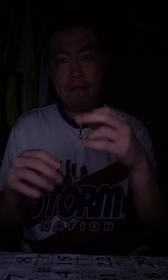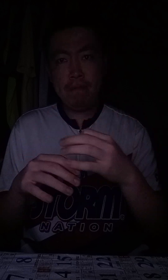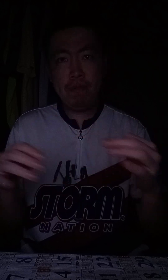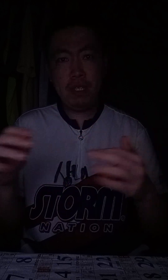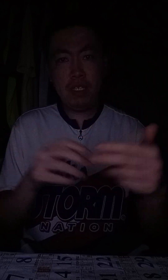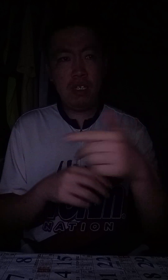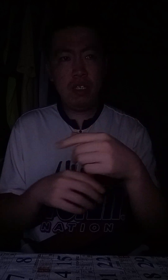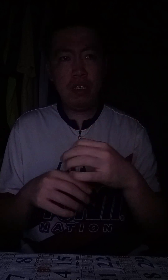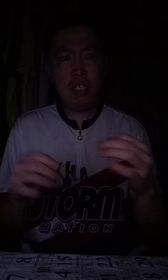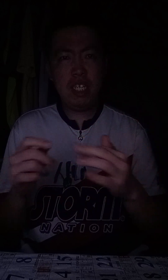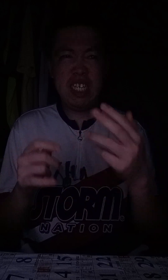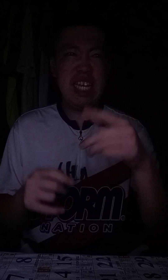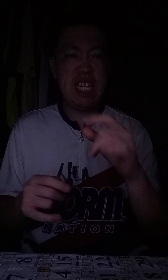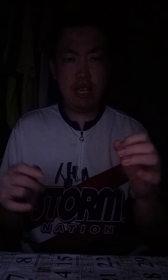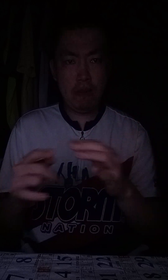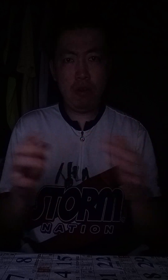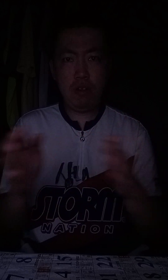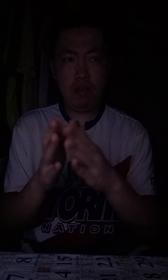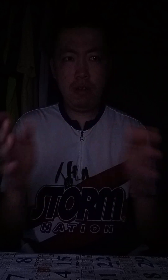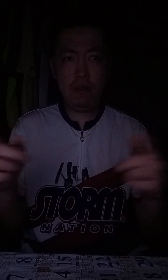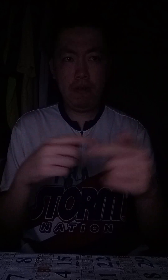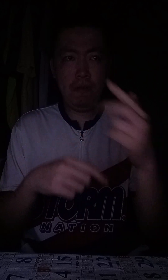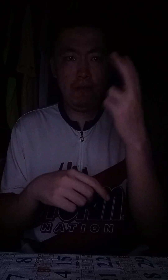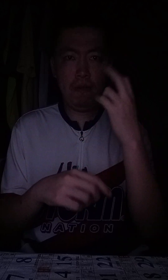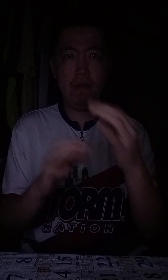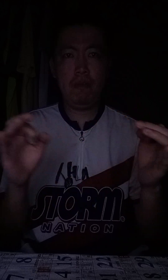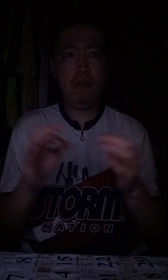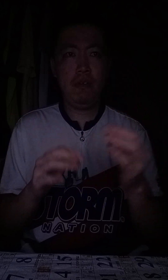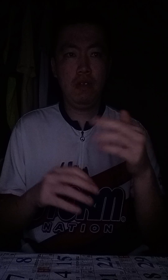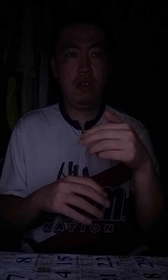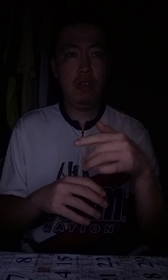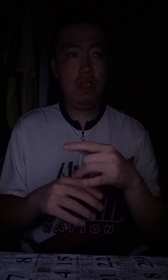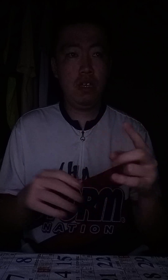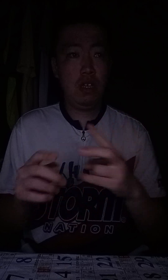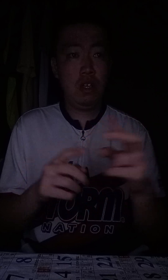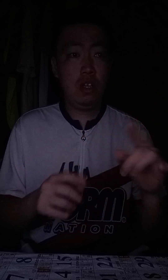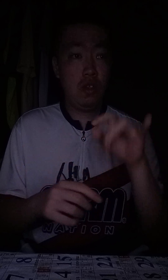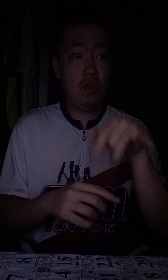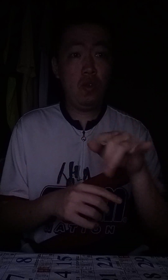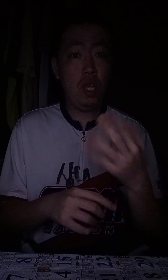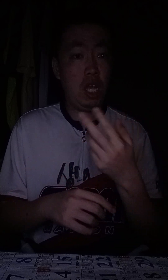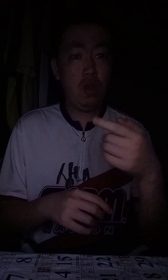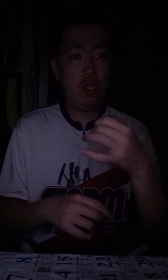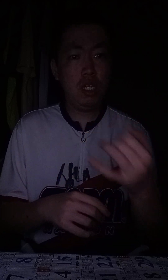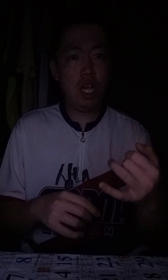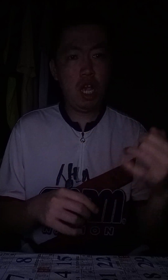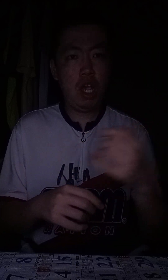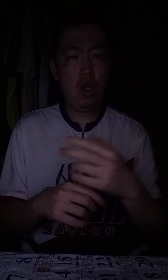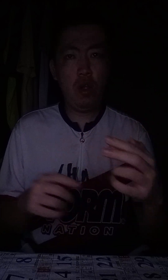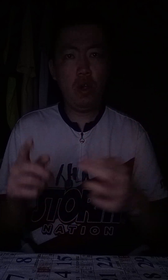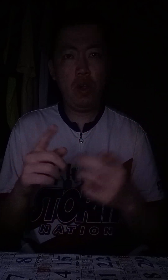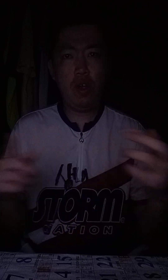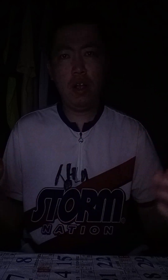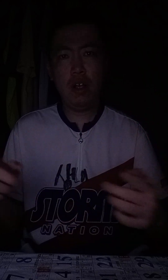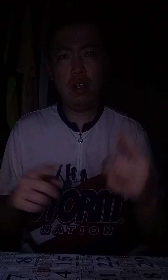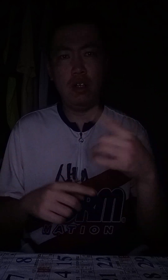천연가스 CNG 버스 운행을 권고해왔습니다. 올림픽 유치 당시 IOC에 올림픽 개최 도시의 시내